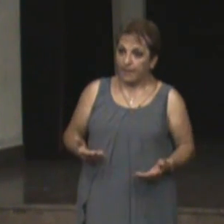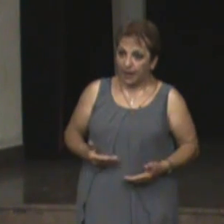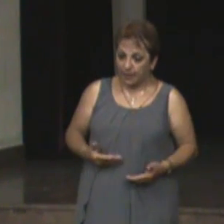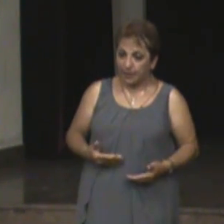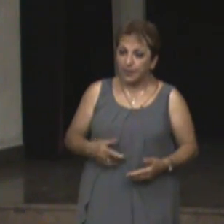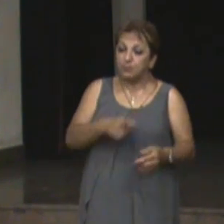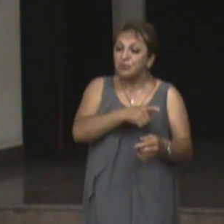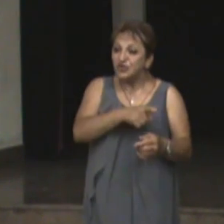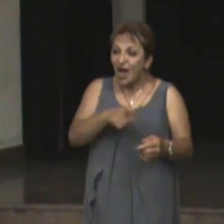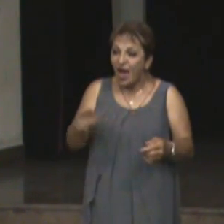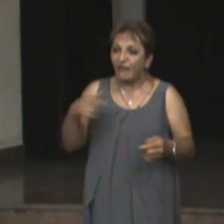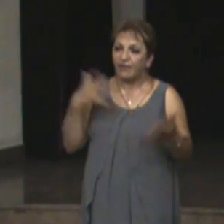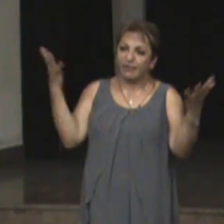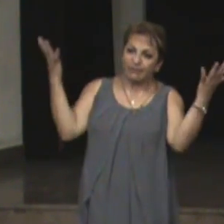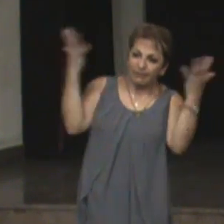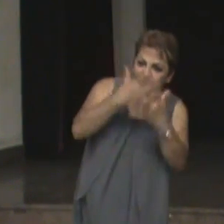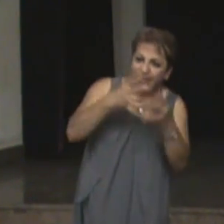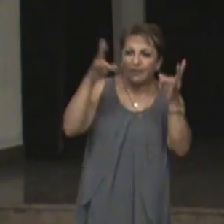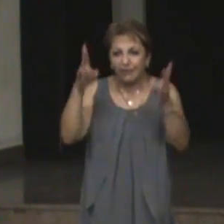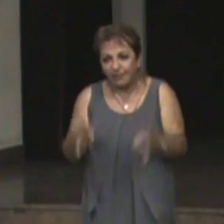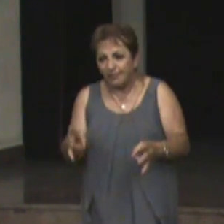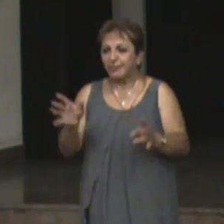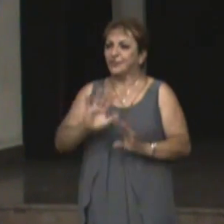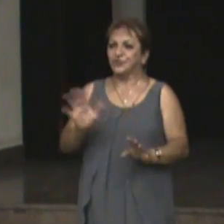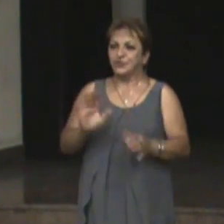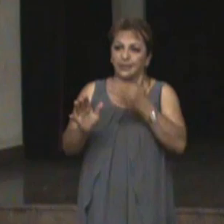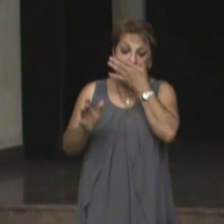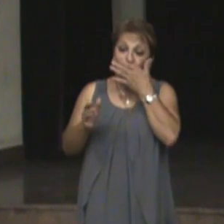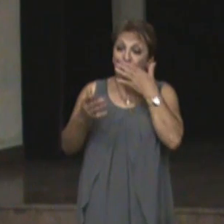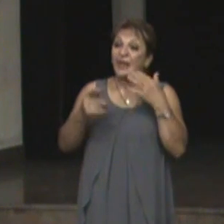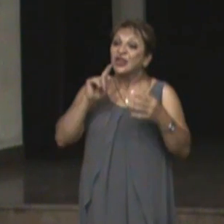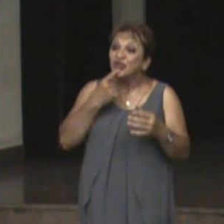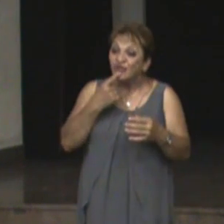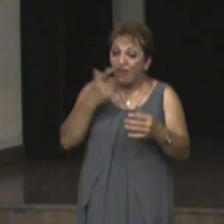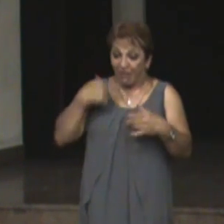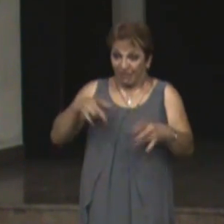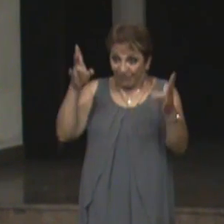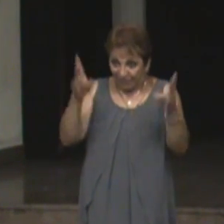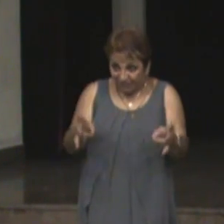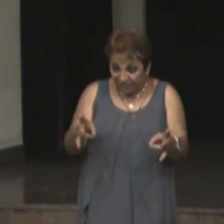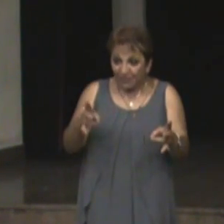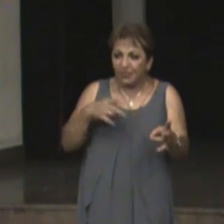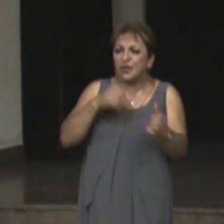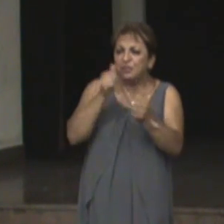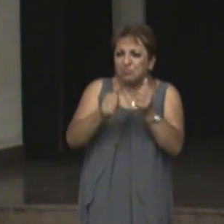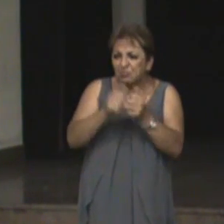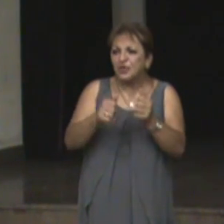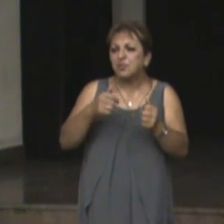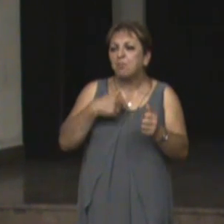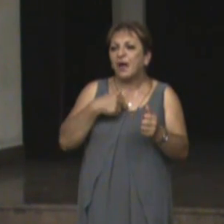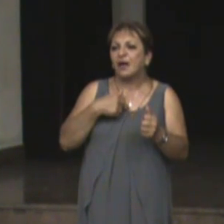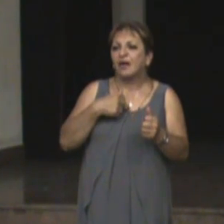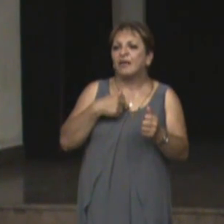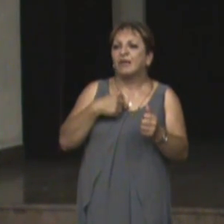դեռ գայթակղություններ ու փորձություններ չեն եղել մեր կյանքում, բայց երբ որ լինում են, մենք միշտ որպես կանոն ընդունում